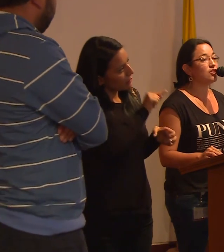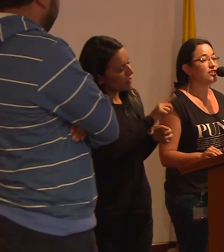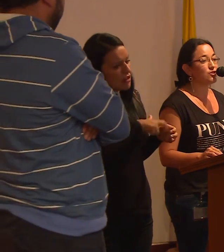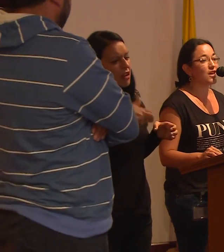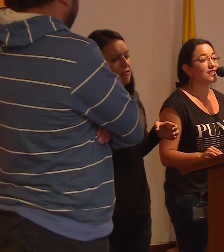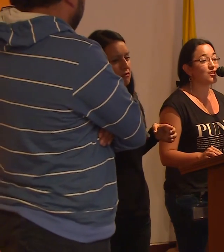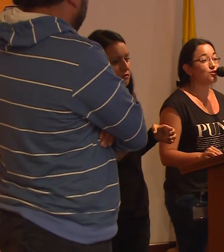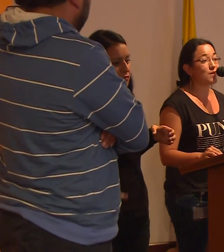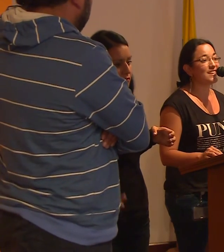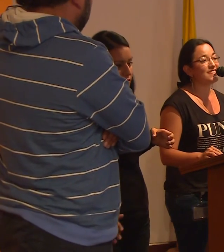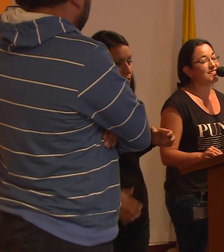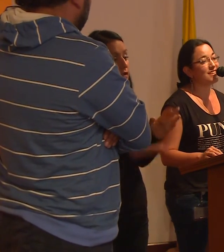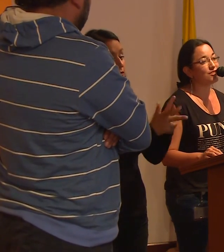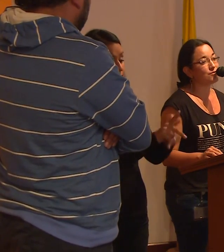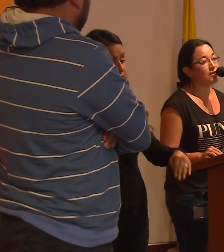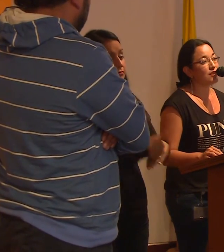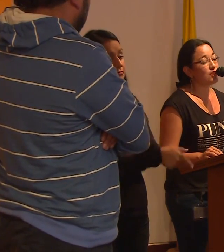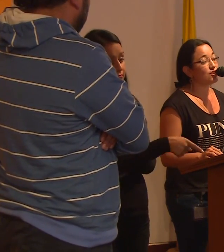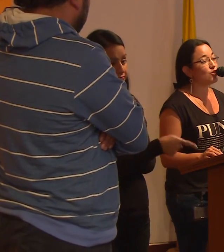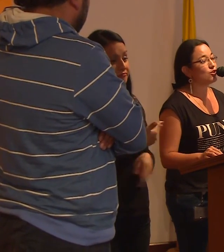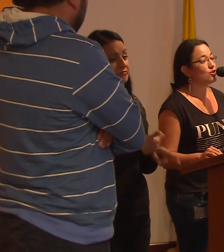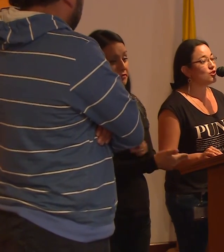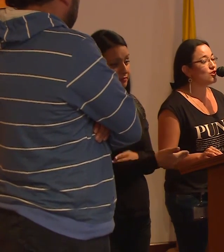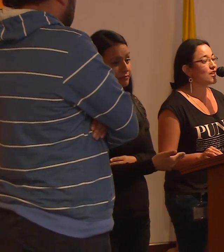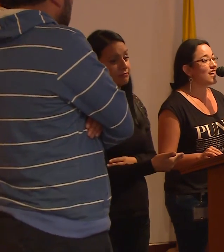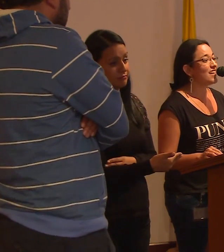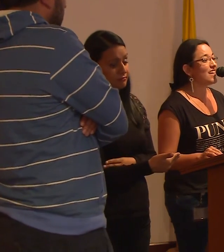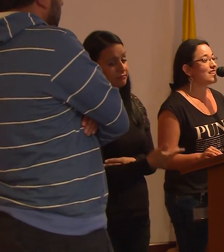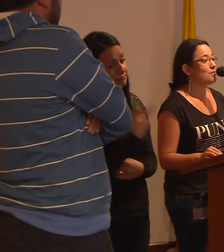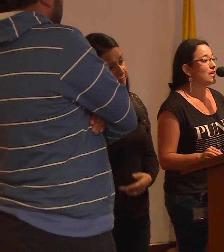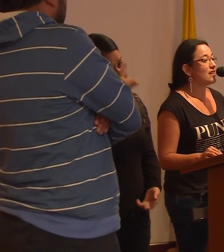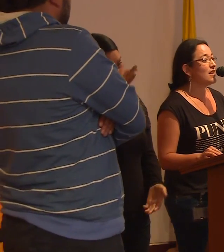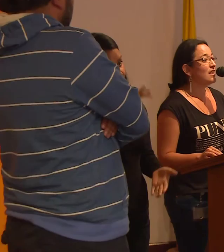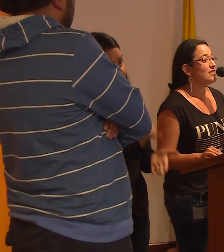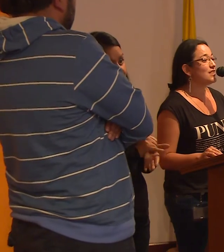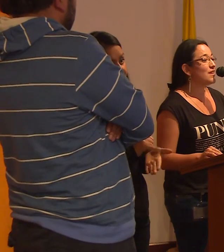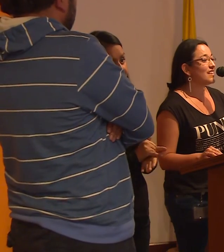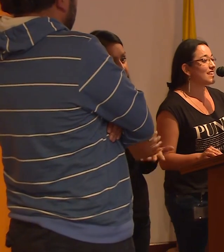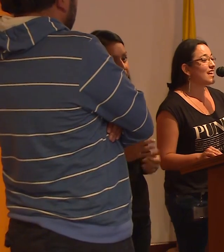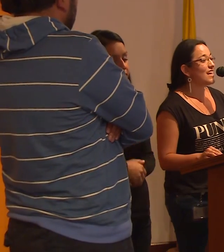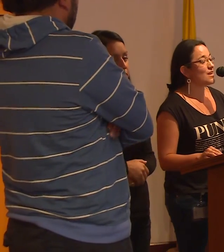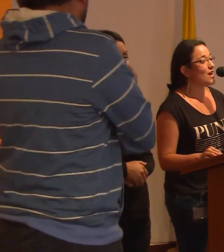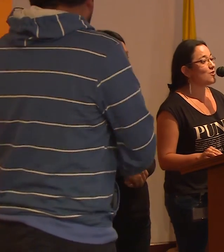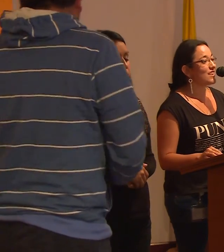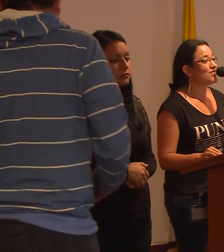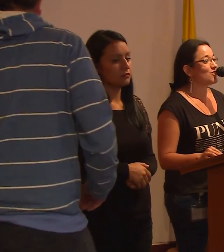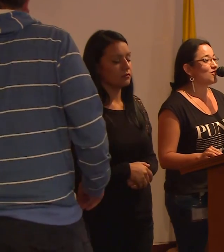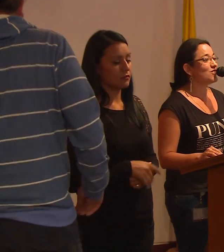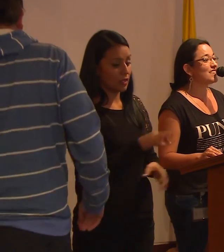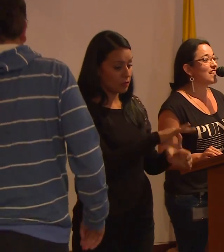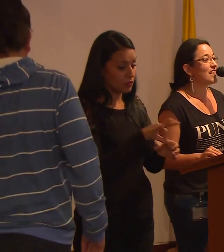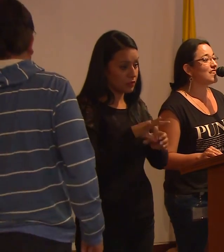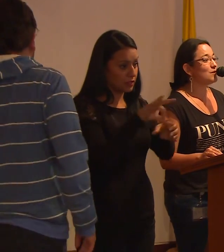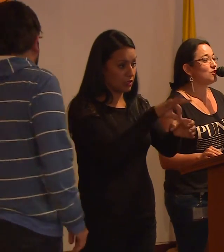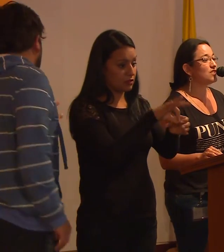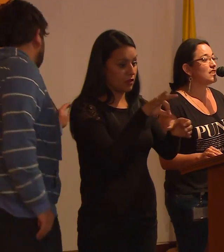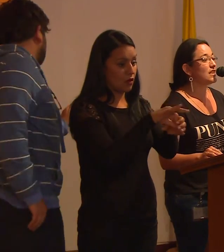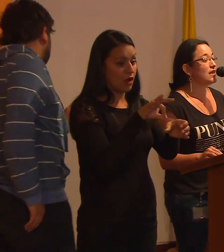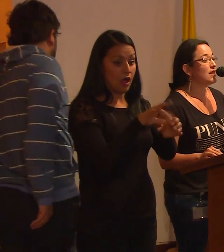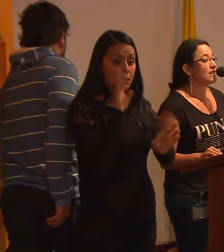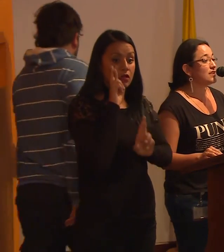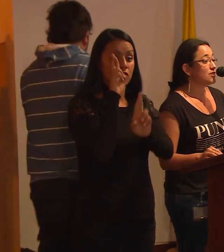Y los estudiantes nos van a exigir eso. Pero yo creería también, si bien la votación no nos hace